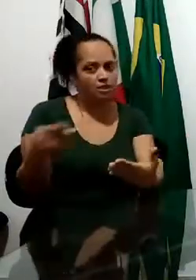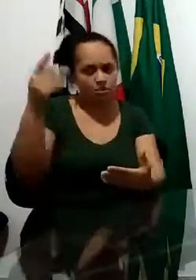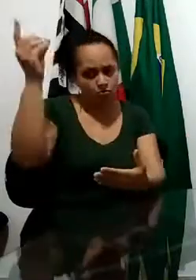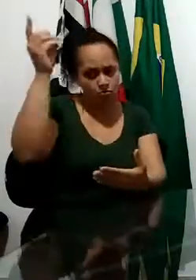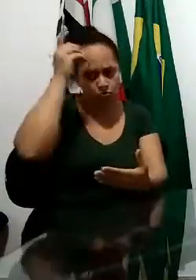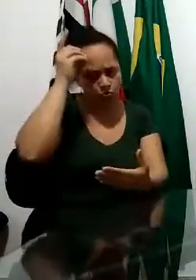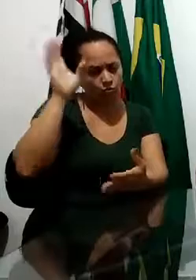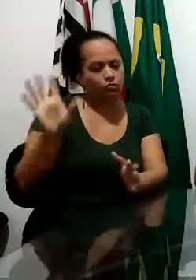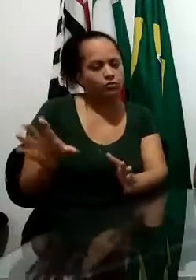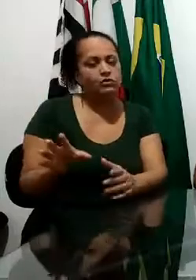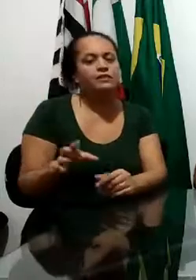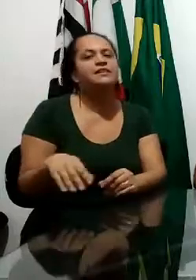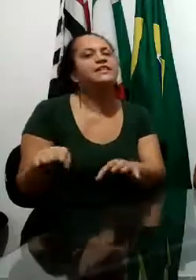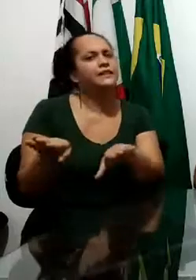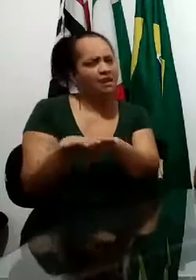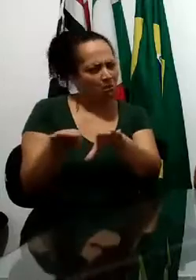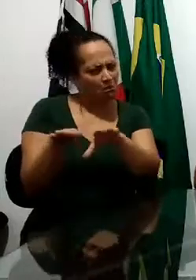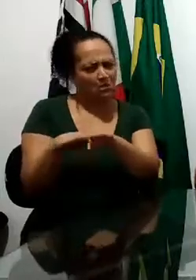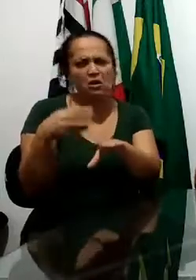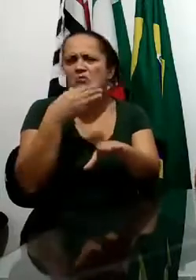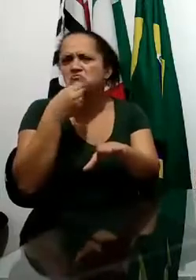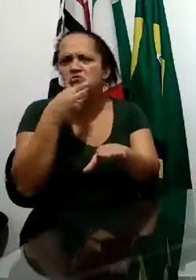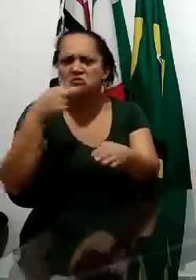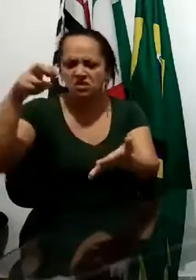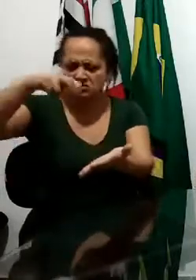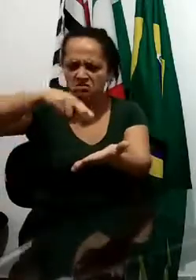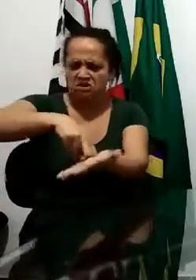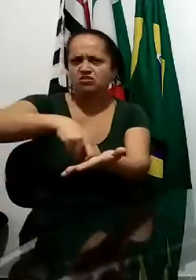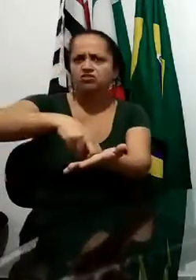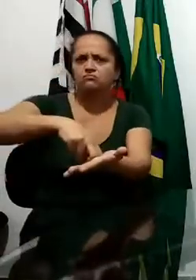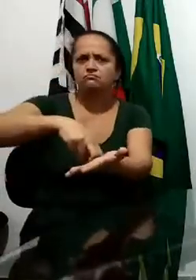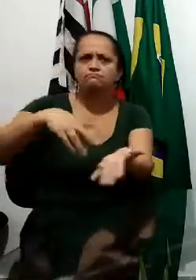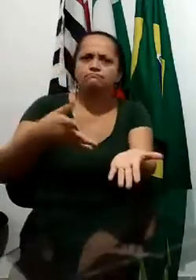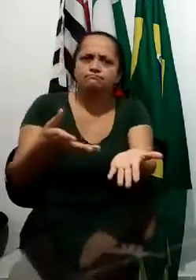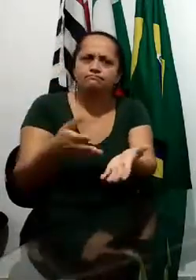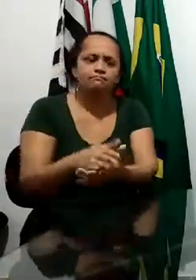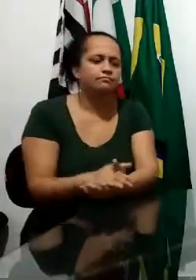foi castigado severamente, né? Veja bem.